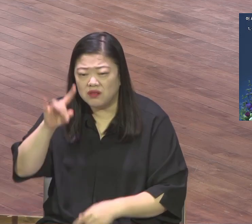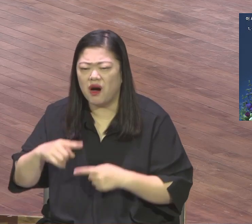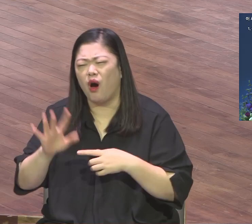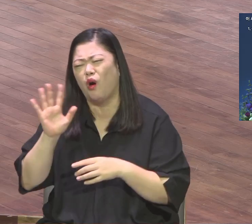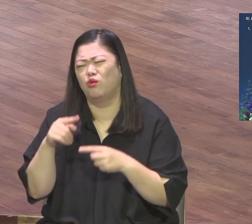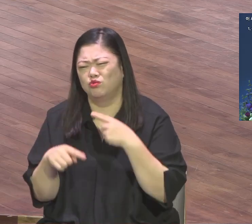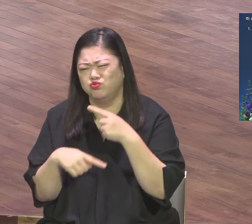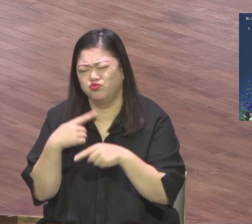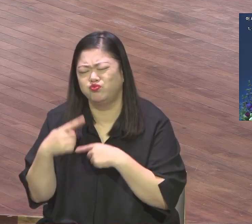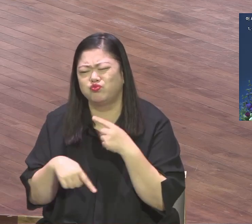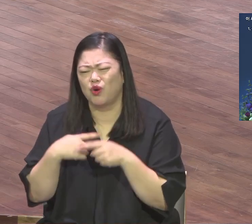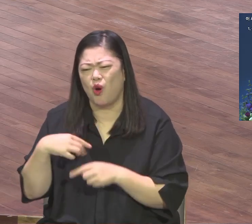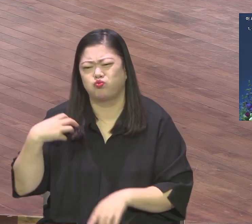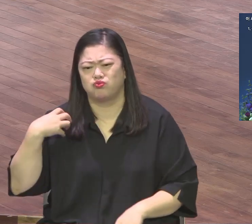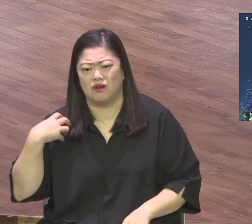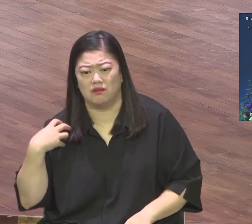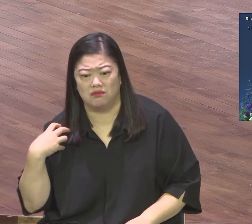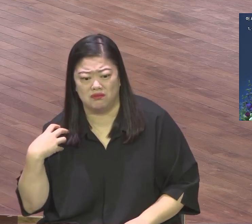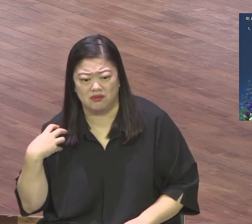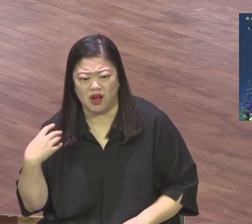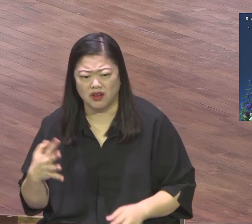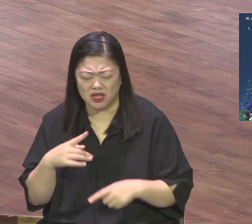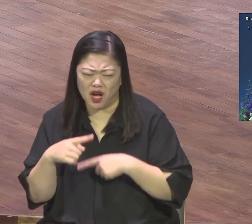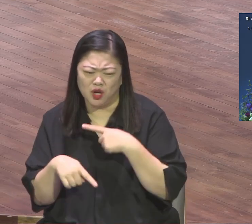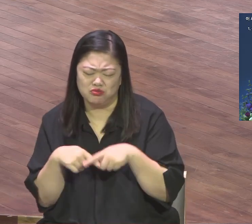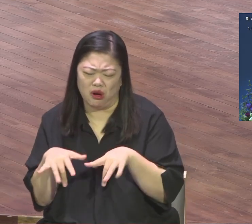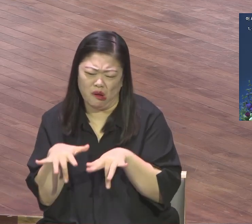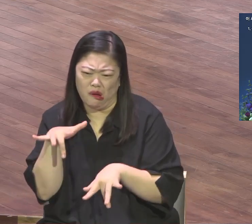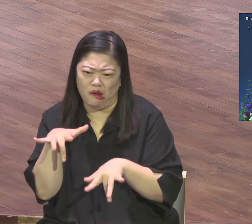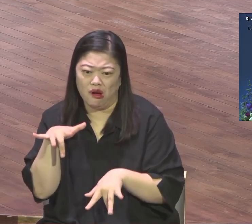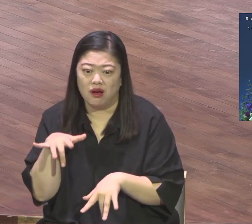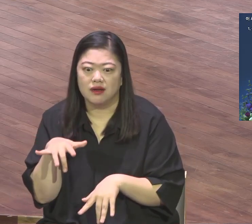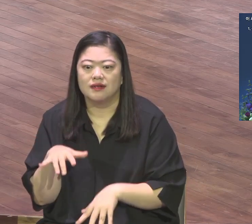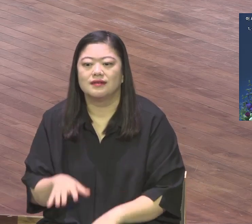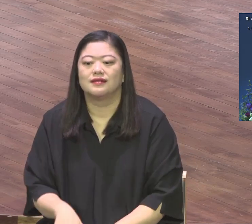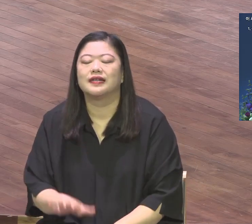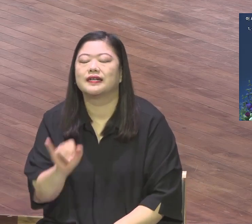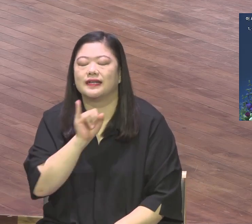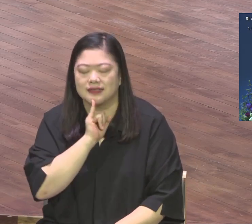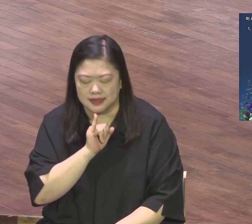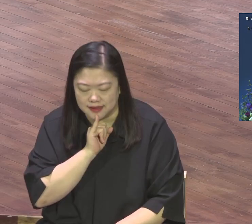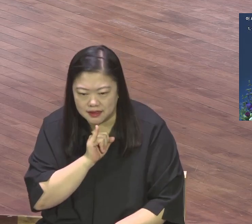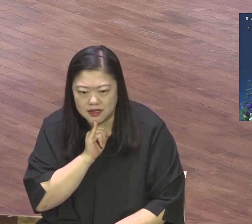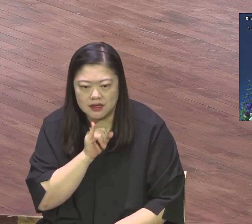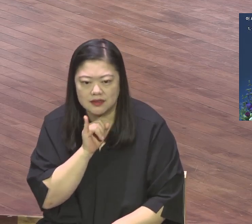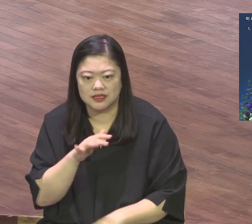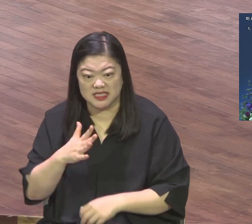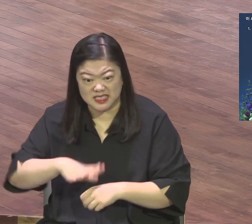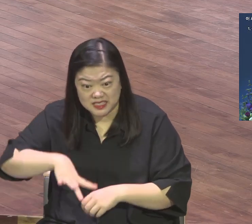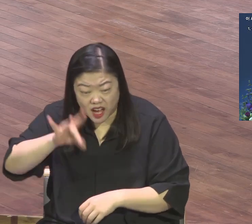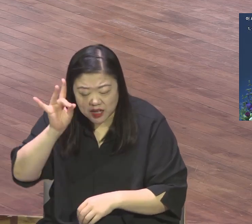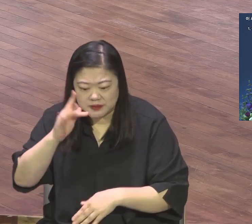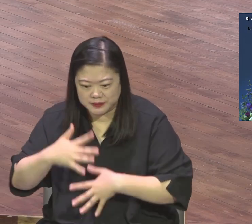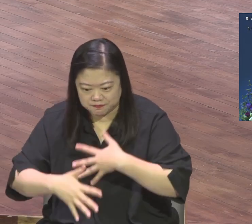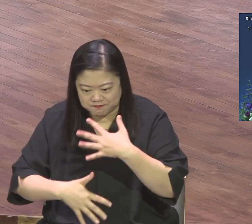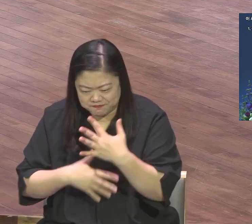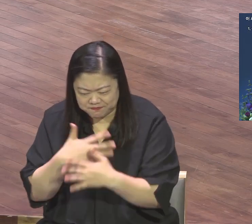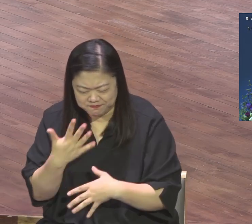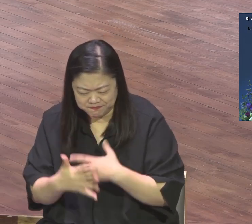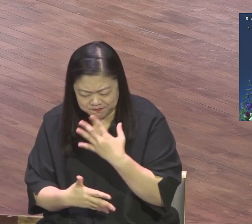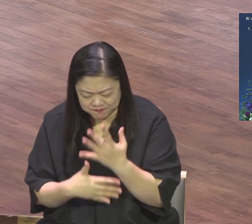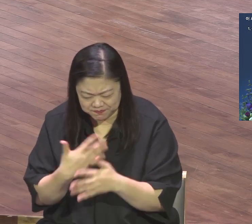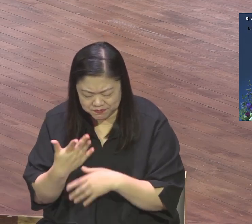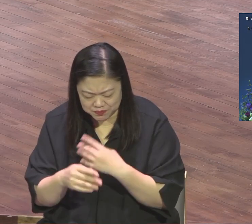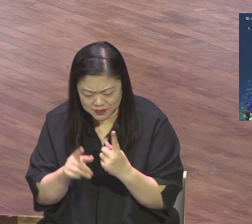나는 말을 잘 못해서 말 잘 못하는 거 은혜 된다니까요. 말씀 사역자 돼야 되겠다.